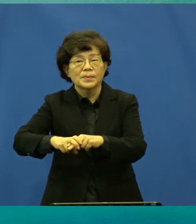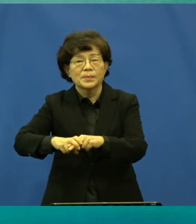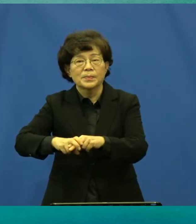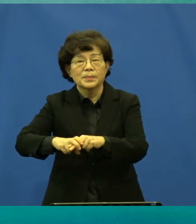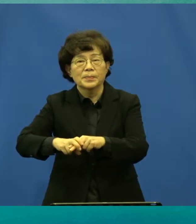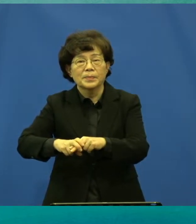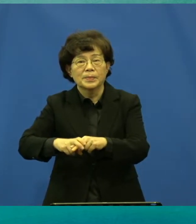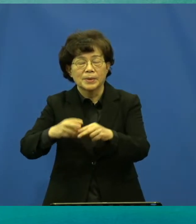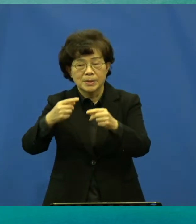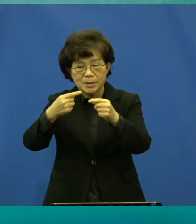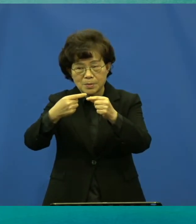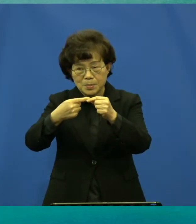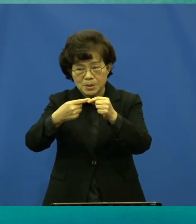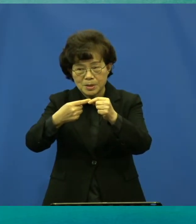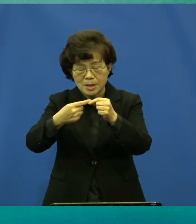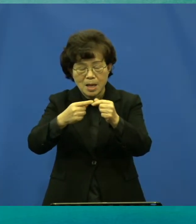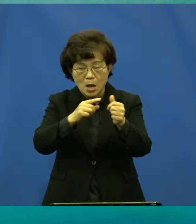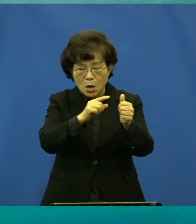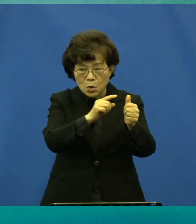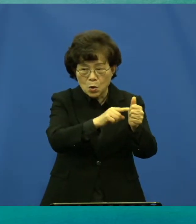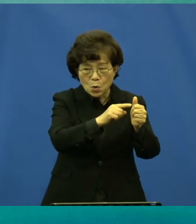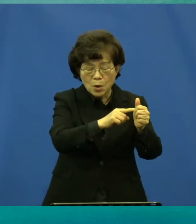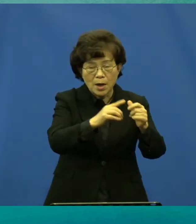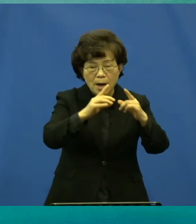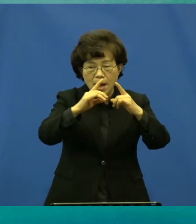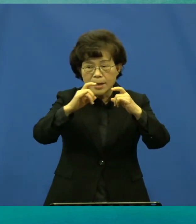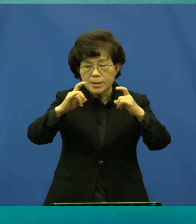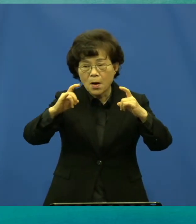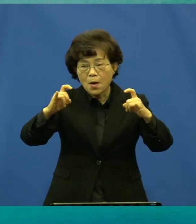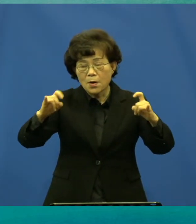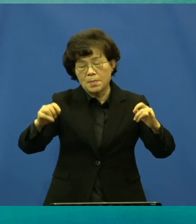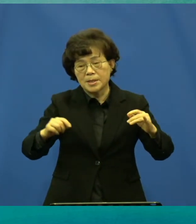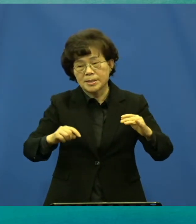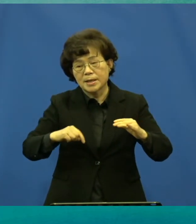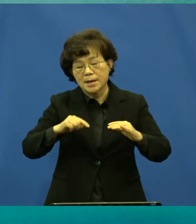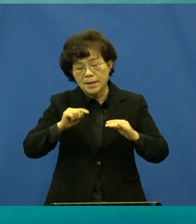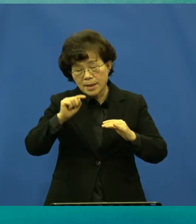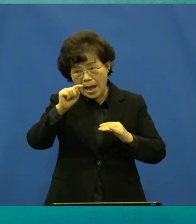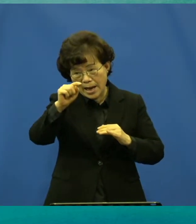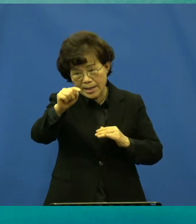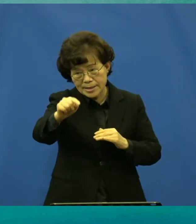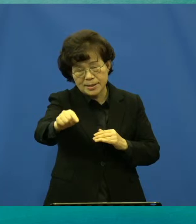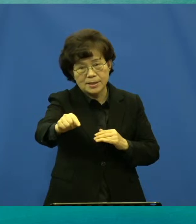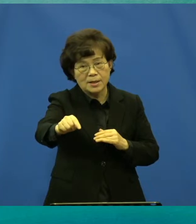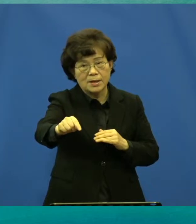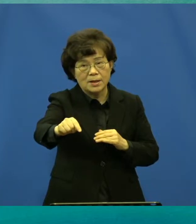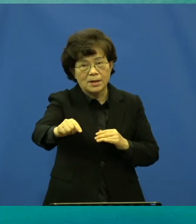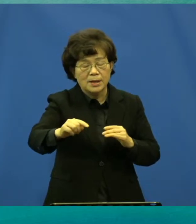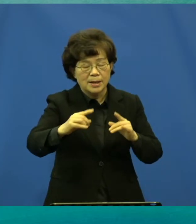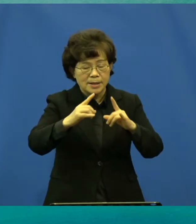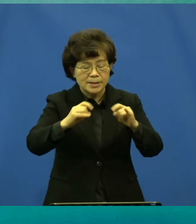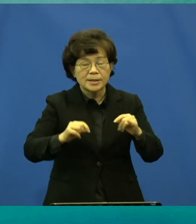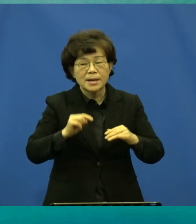여기에 첫 번째 대목이 뭐죠? 요나가 성읍에서 나가서, 그래서 성을